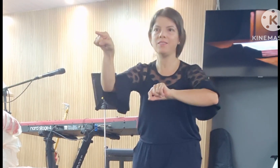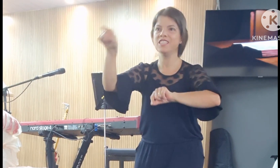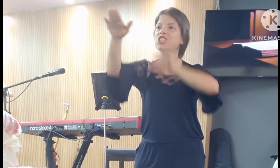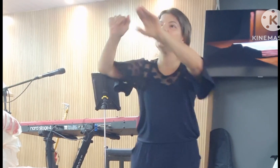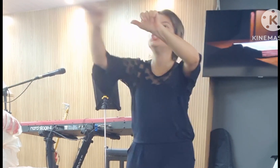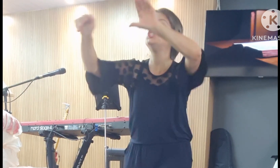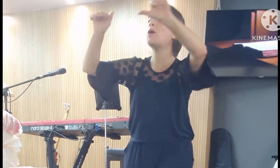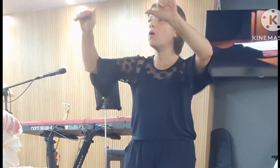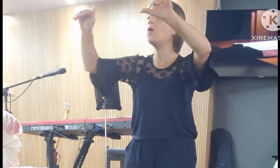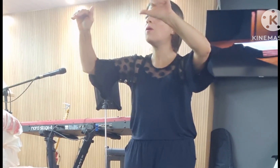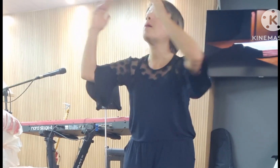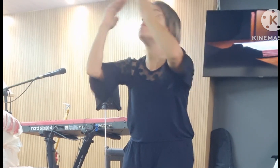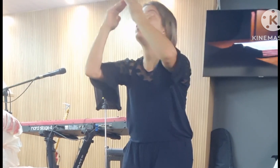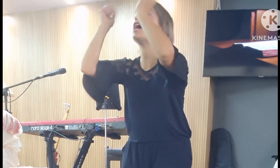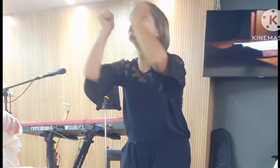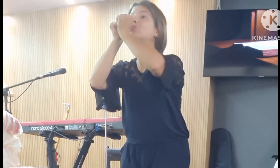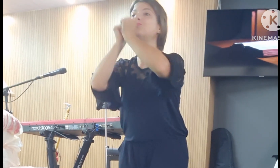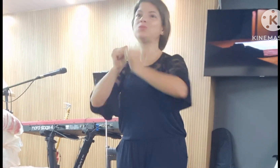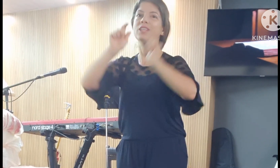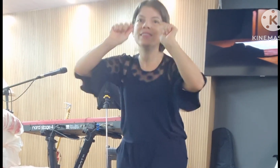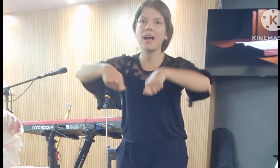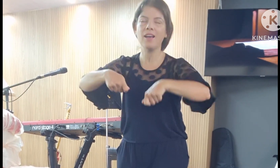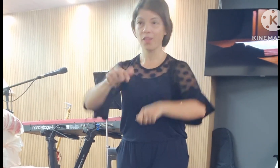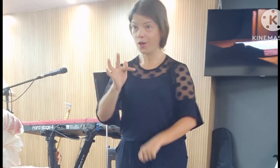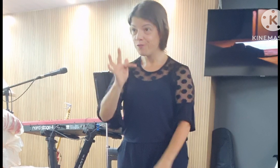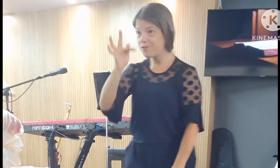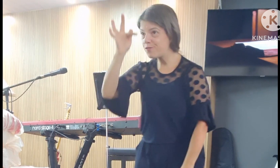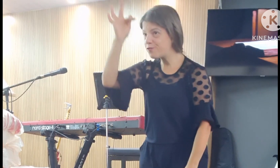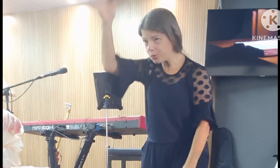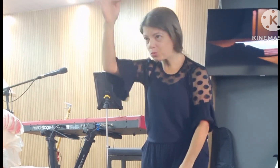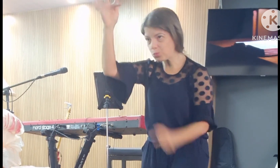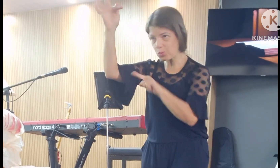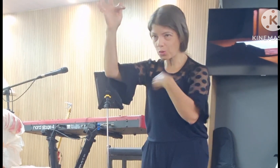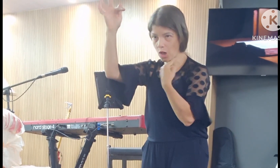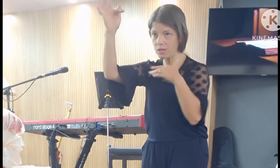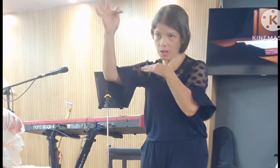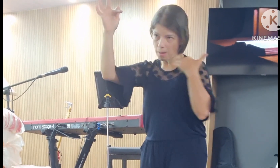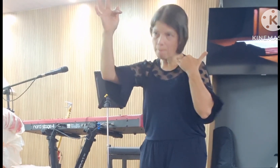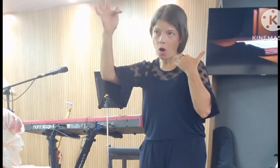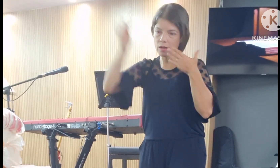casa dele, para você morar com ele. E um dia nós estaremos para sempre na presença dele.